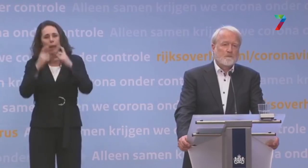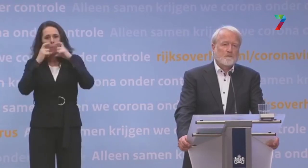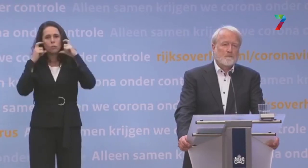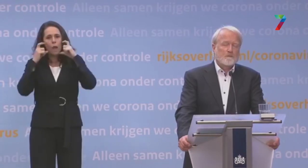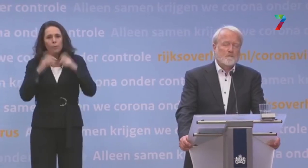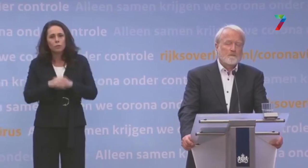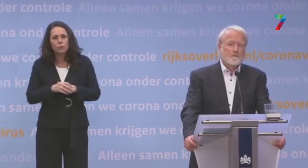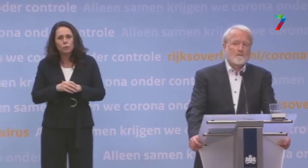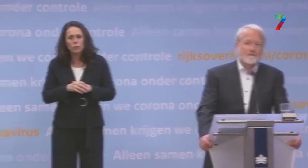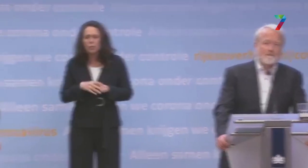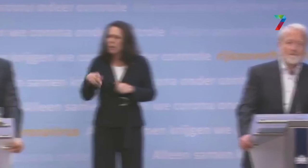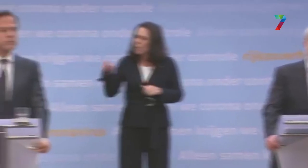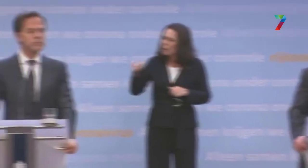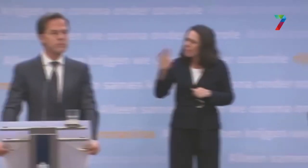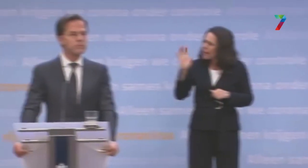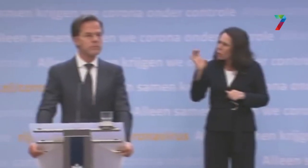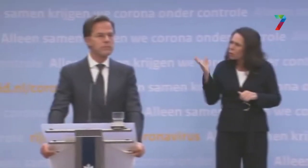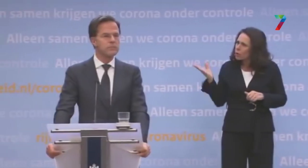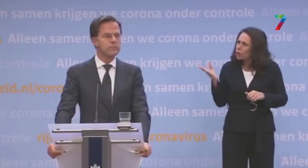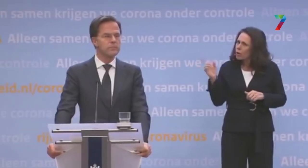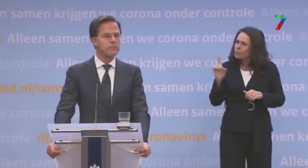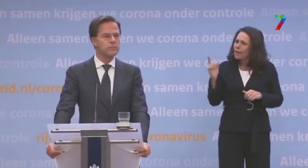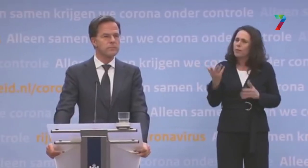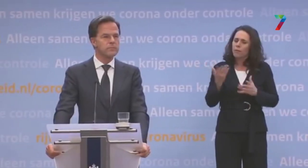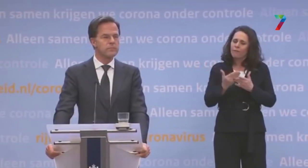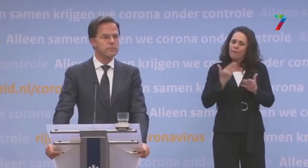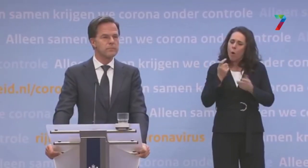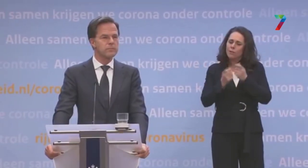Rutte, moet dan niet het voorzorgsbeginsel